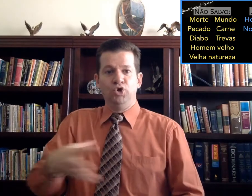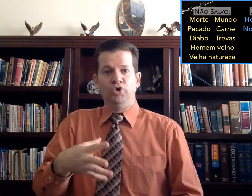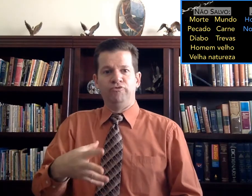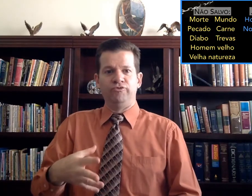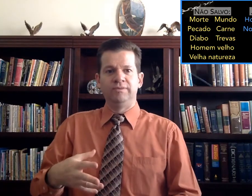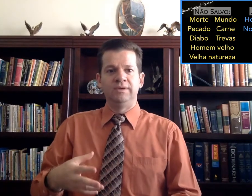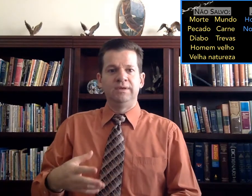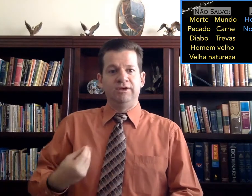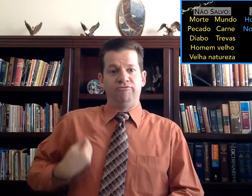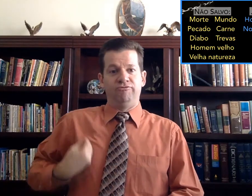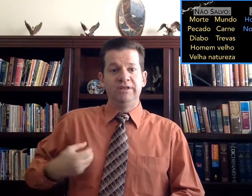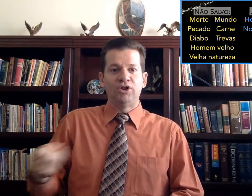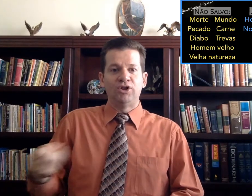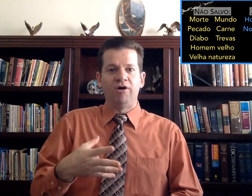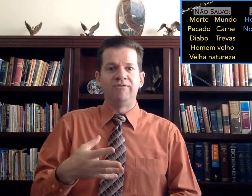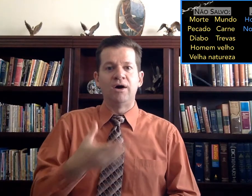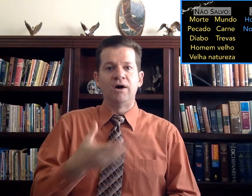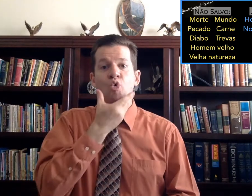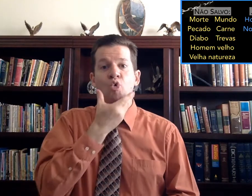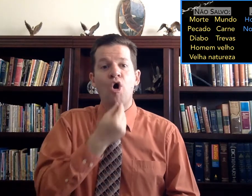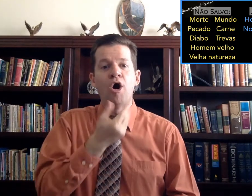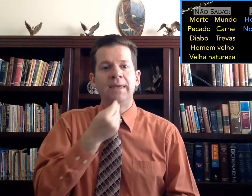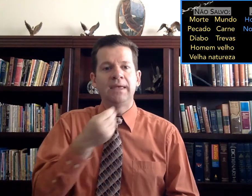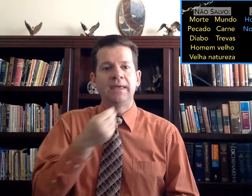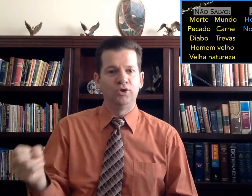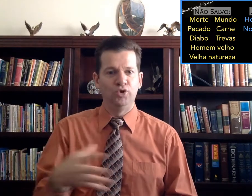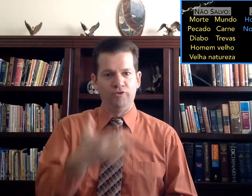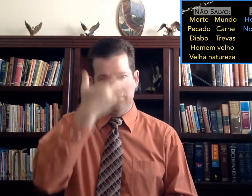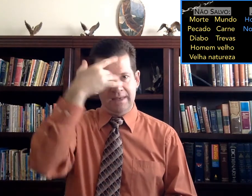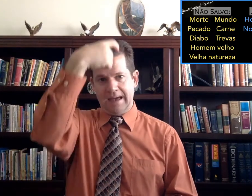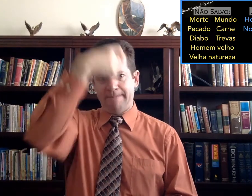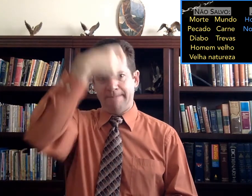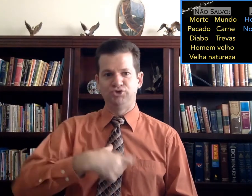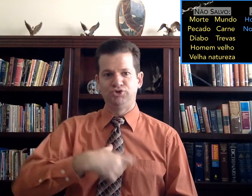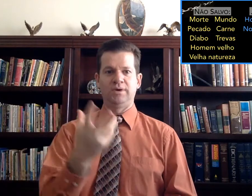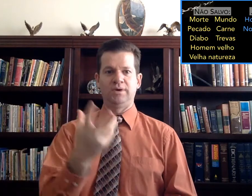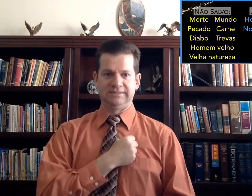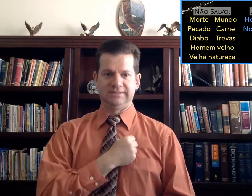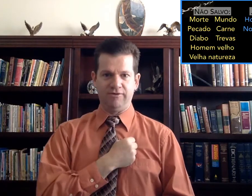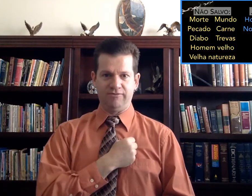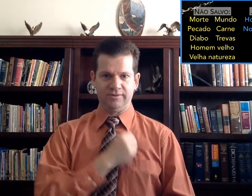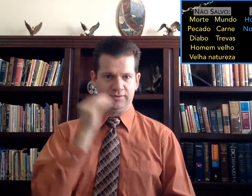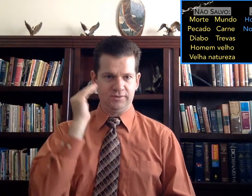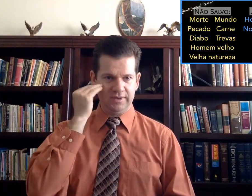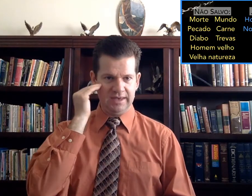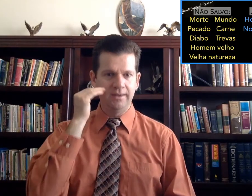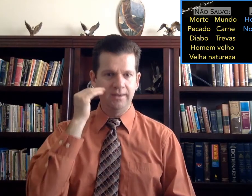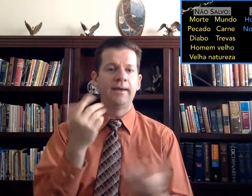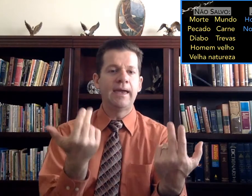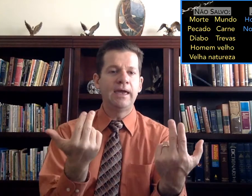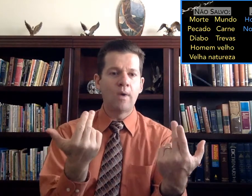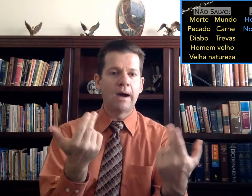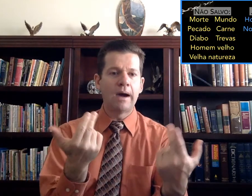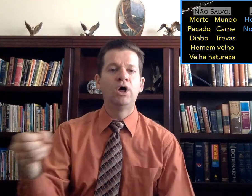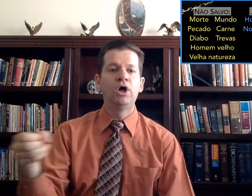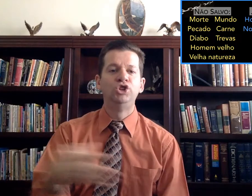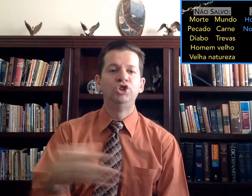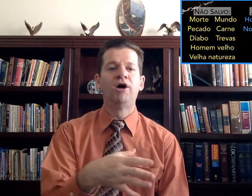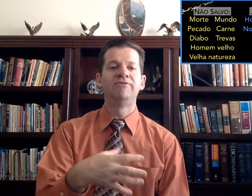Novo, vida nova, o homem novo, a pessoa salva. Ok? É igual nova